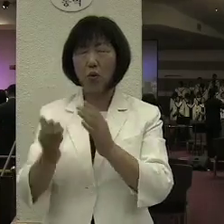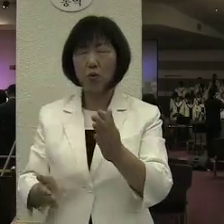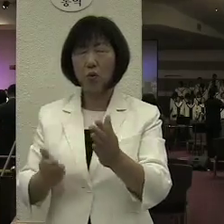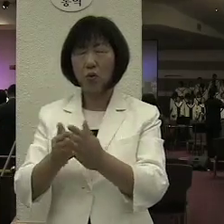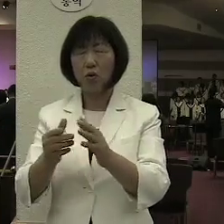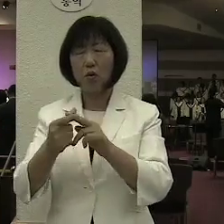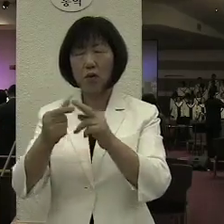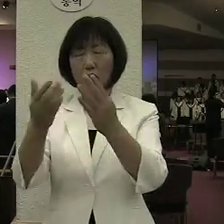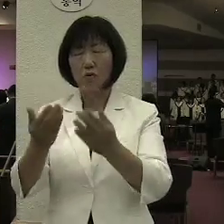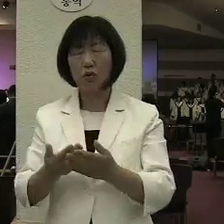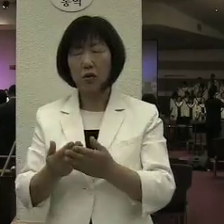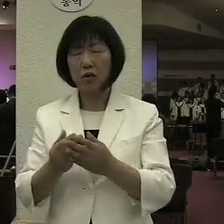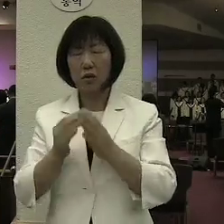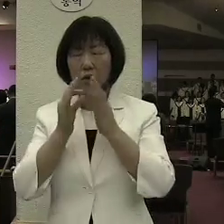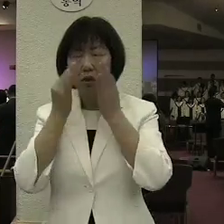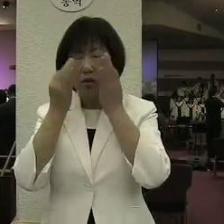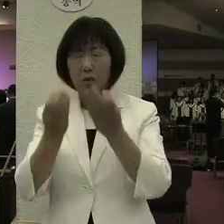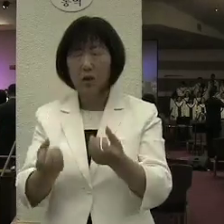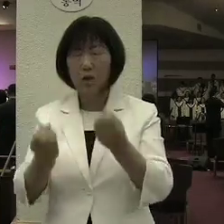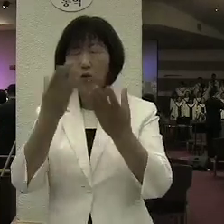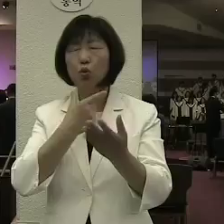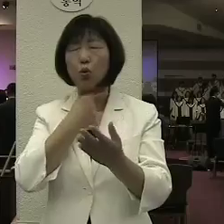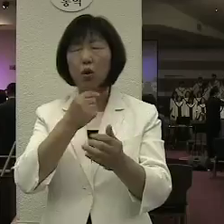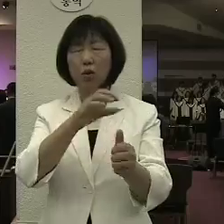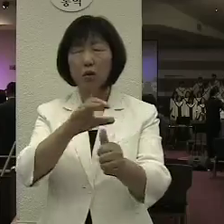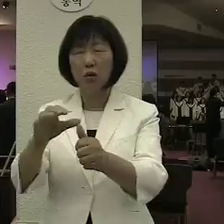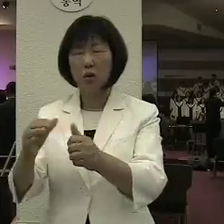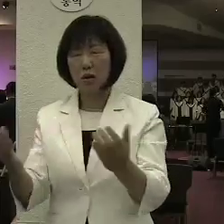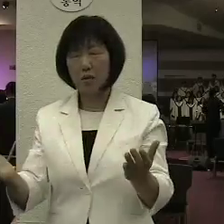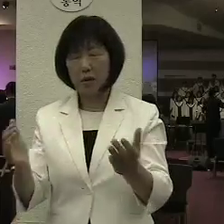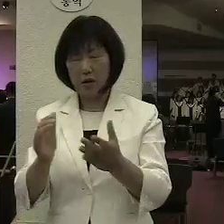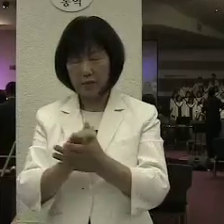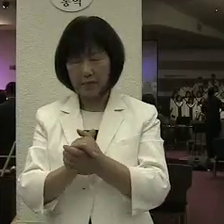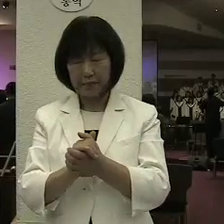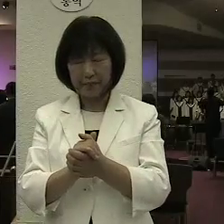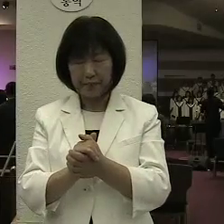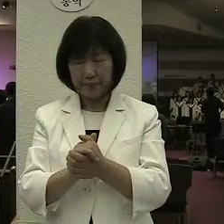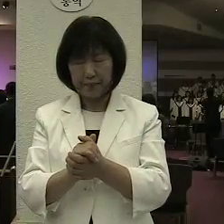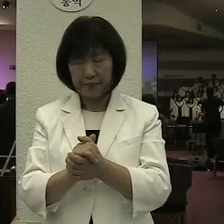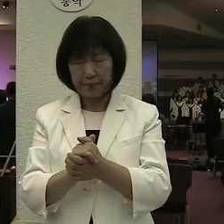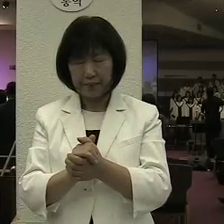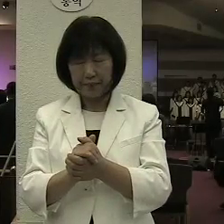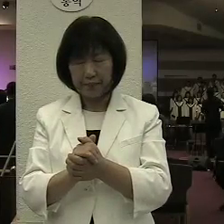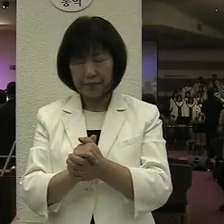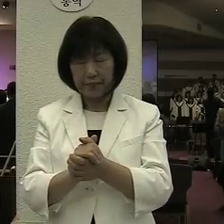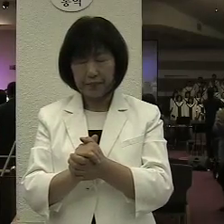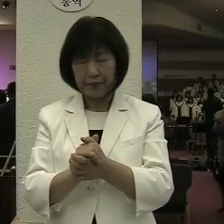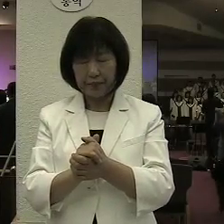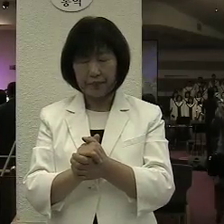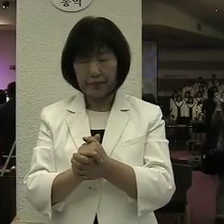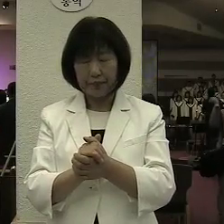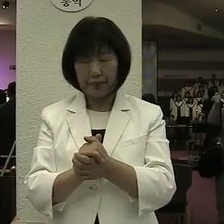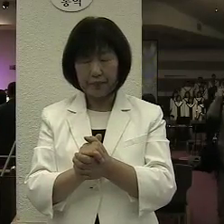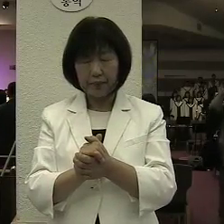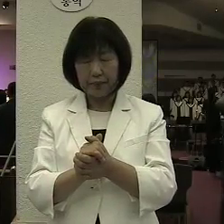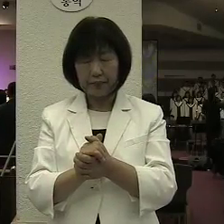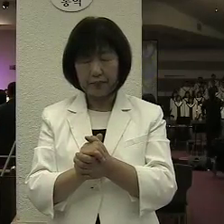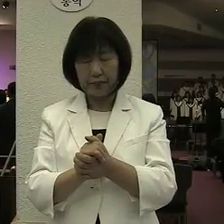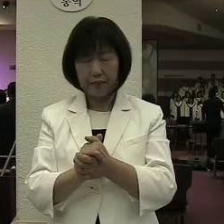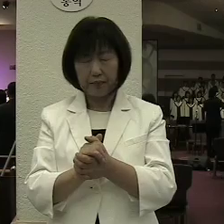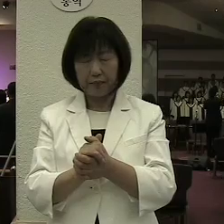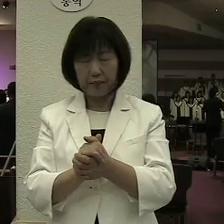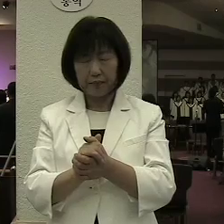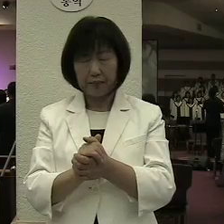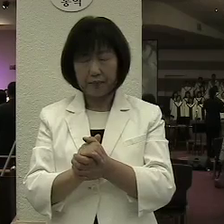놀라우신 사랑과 이 사실 부활의 주님을 바라보며 나의 상황, 나의 환경 힘들지라도